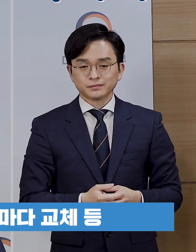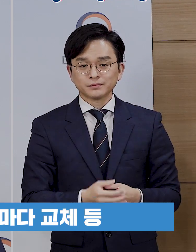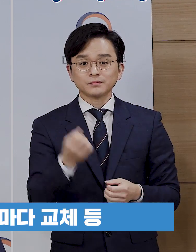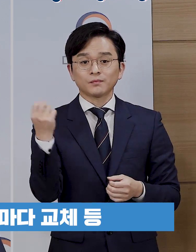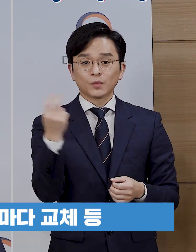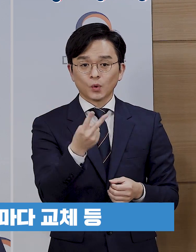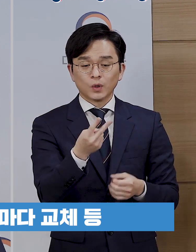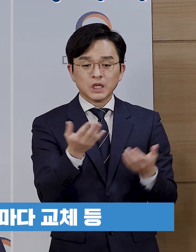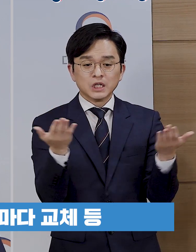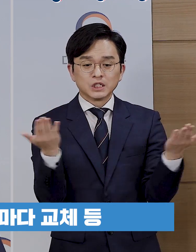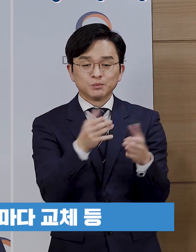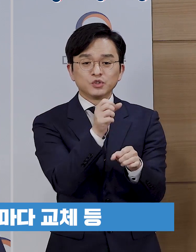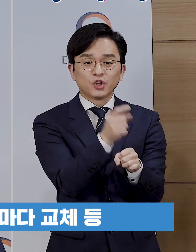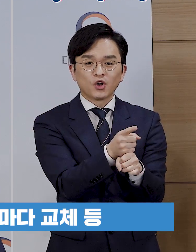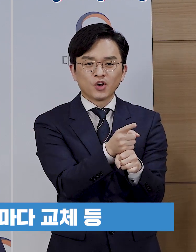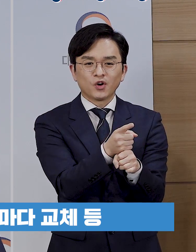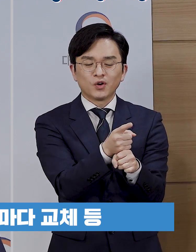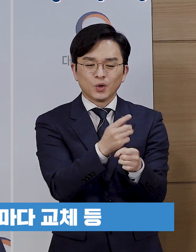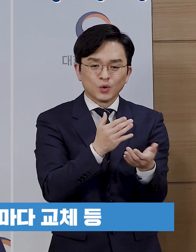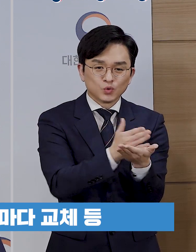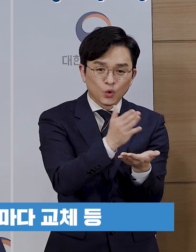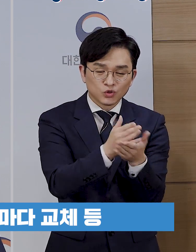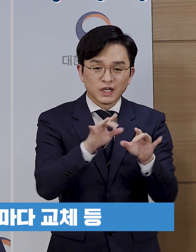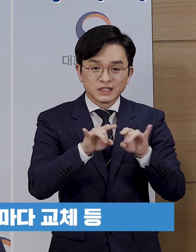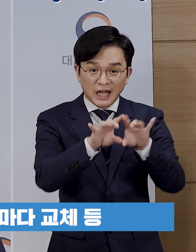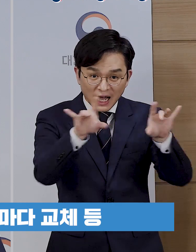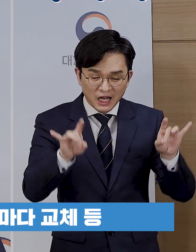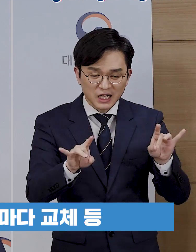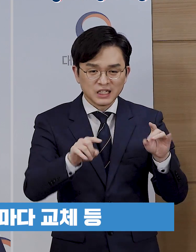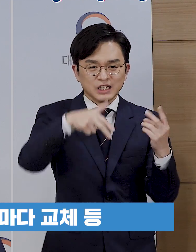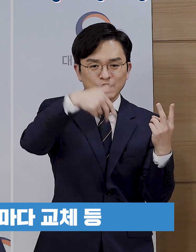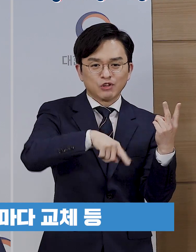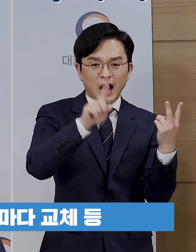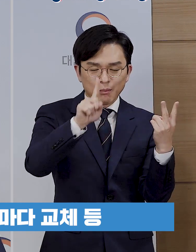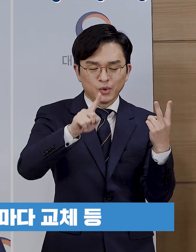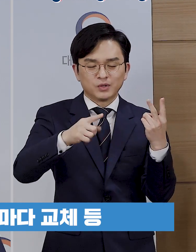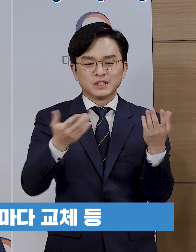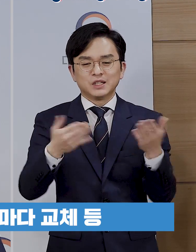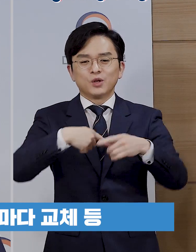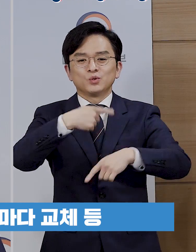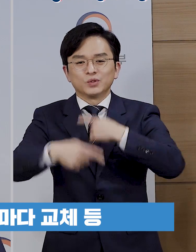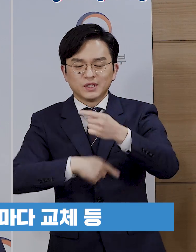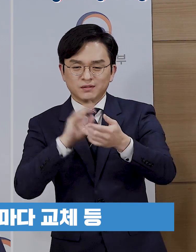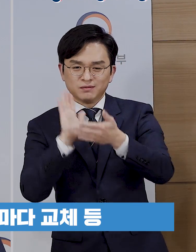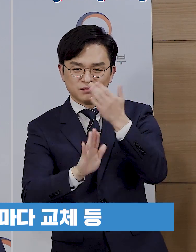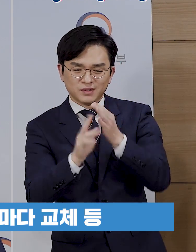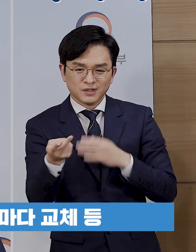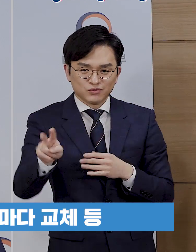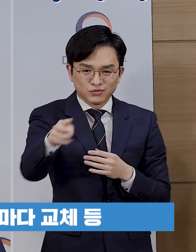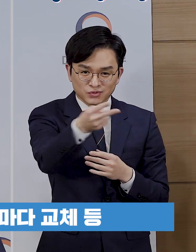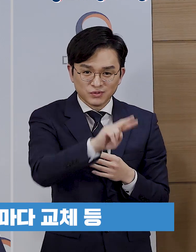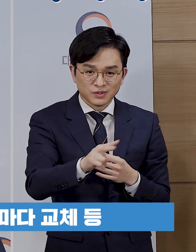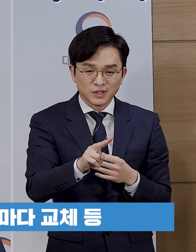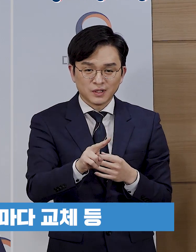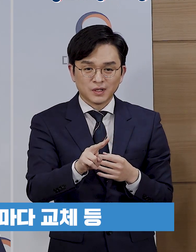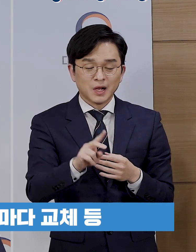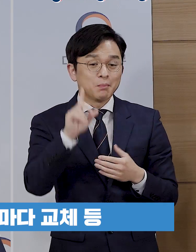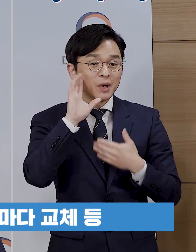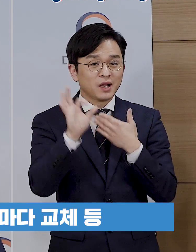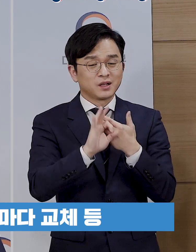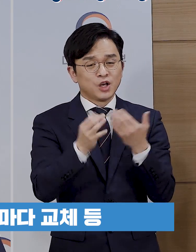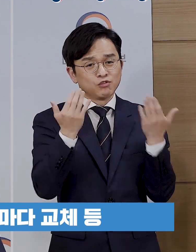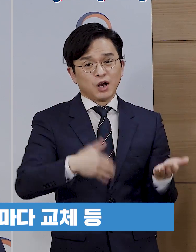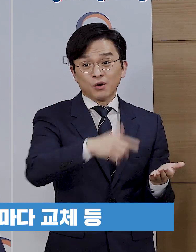고려하여 근무 성격에 따라 2주에서 1개월마다 교체를 원칙으로 하고 복귀 후 희망할 경우